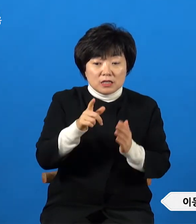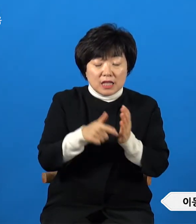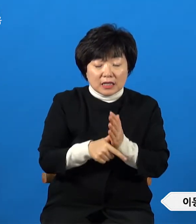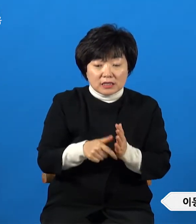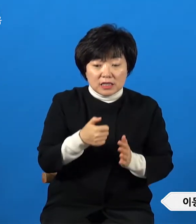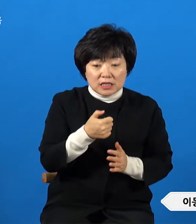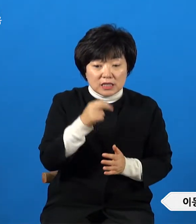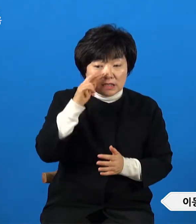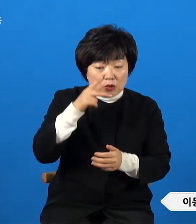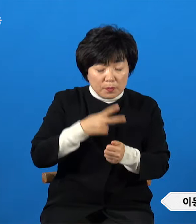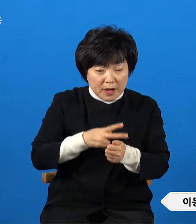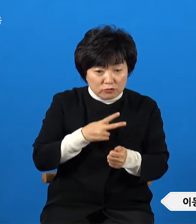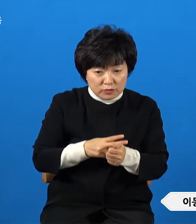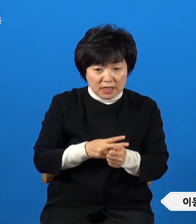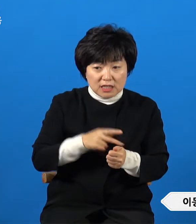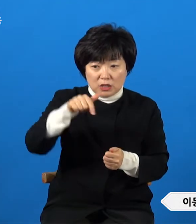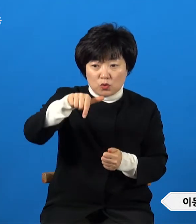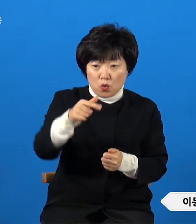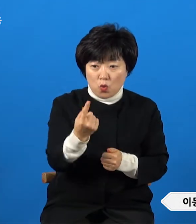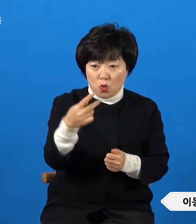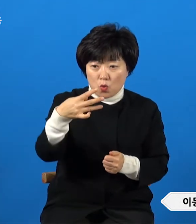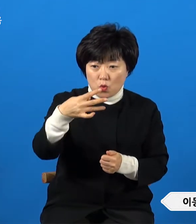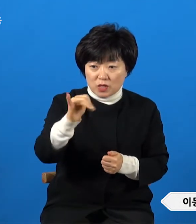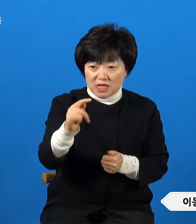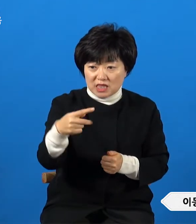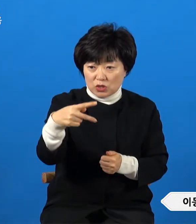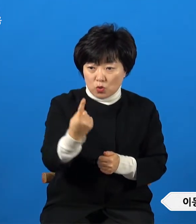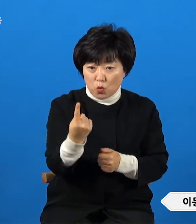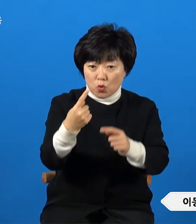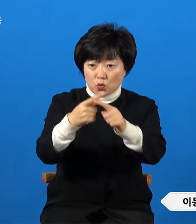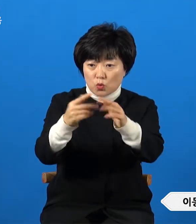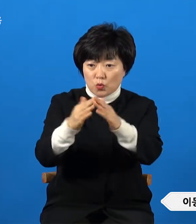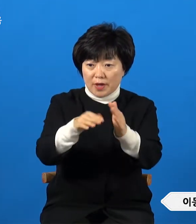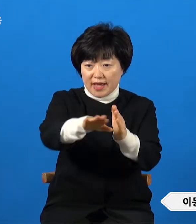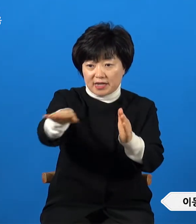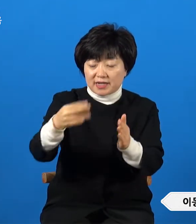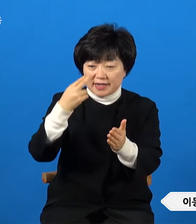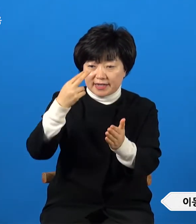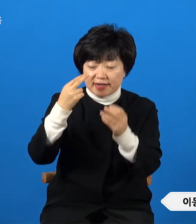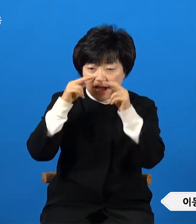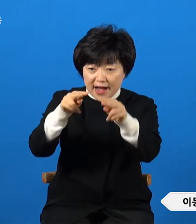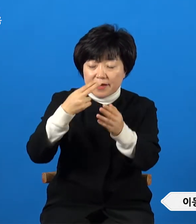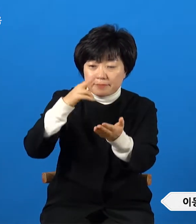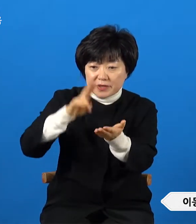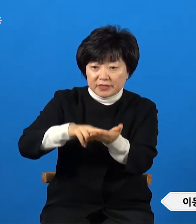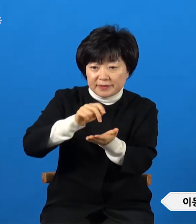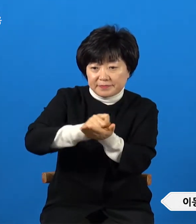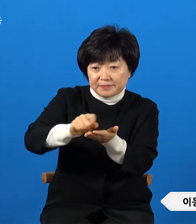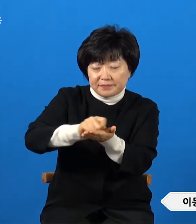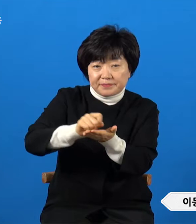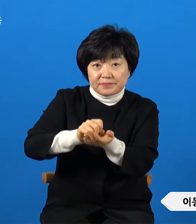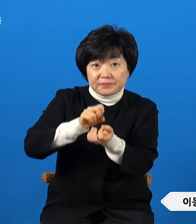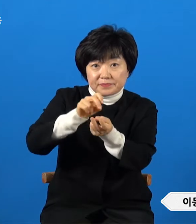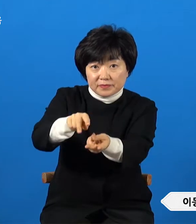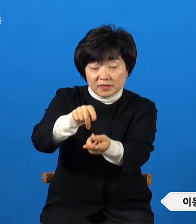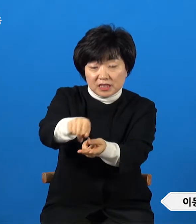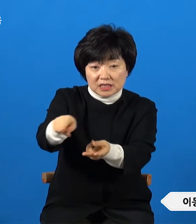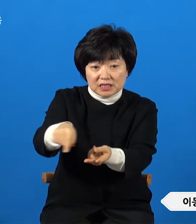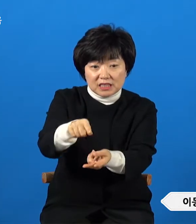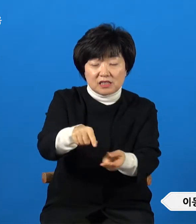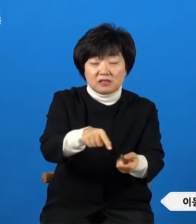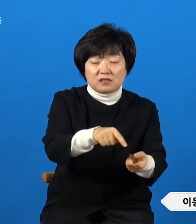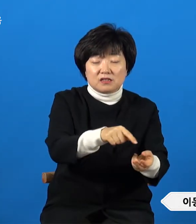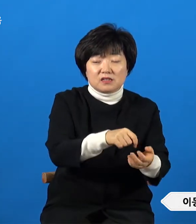또 고린도 지역을 향해서 편지를 쓰면서 그들이 또한 유대인과 헬라의 영향을 어떻게 받고 있었는가를